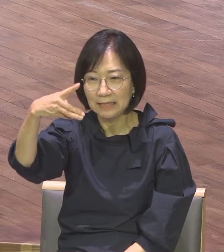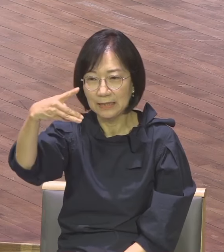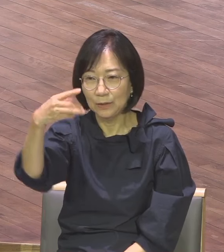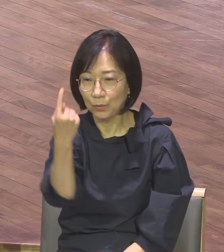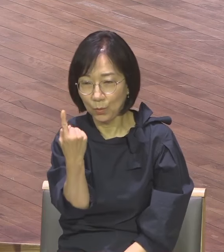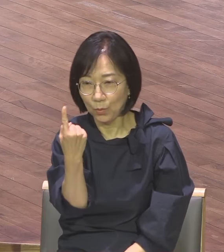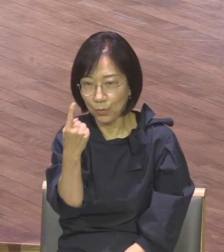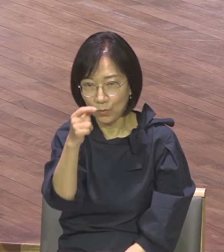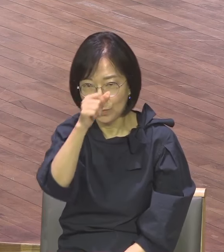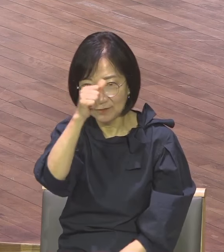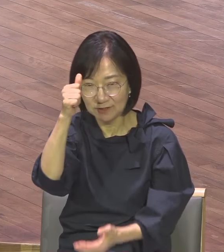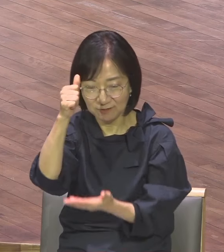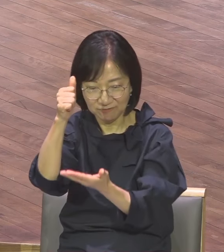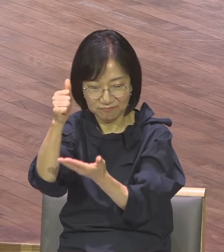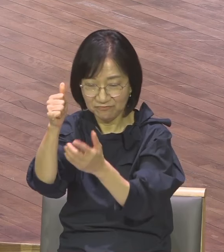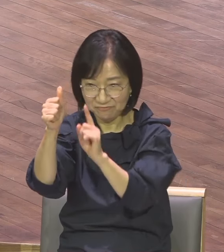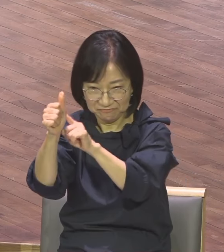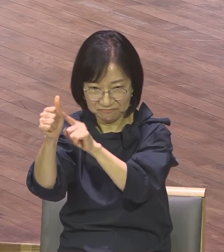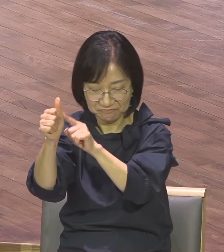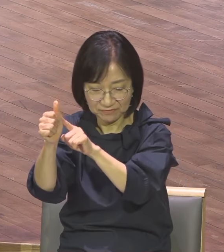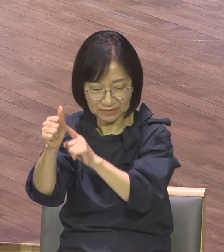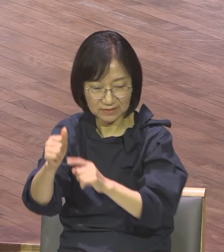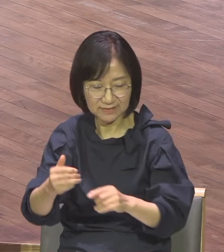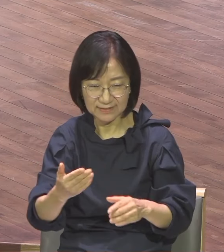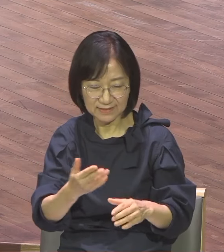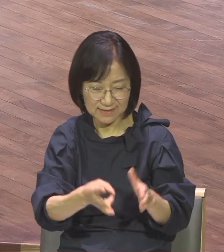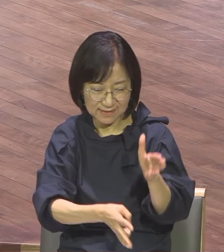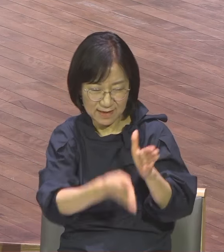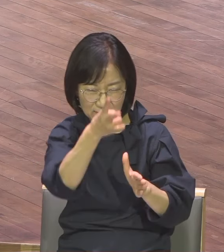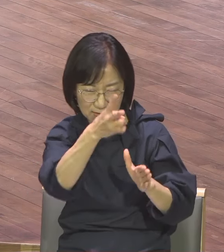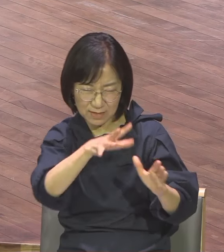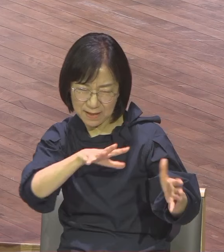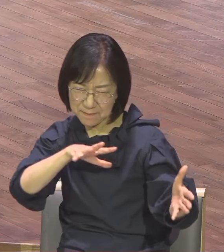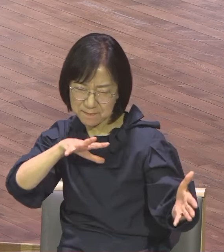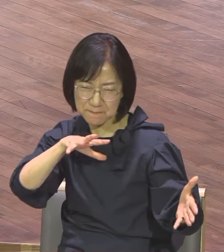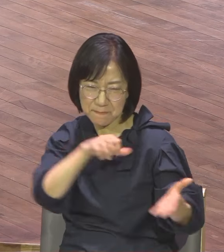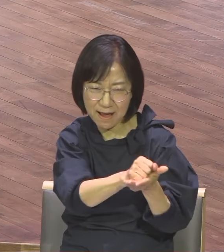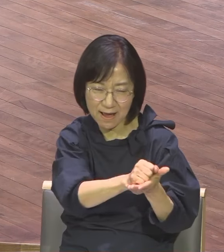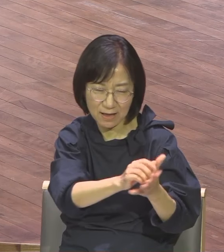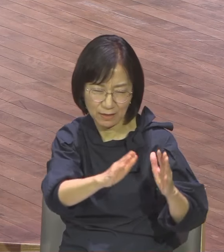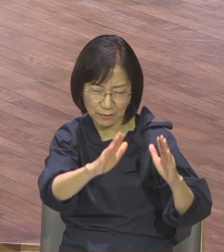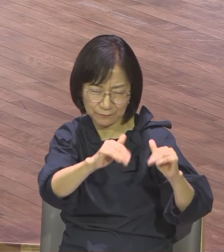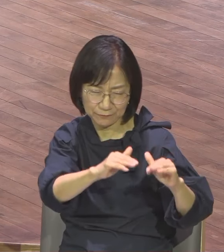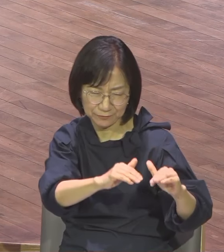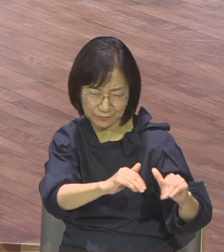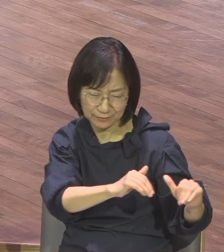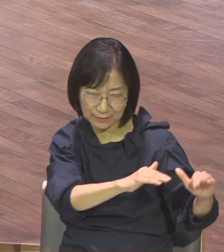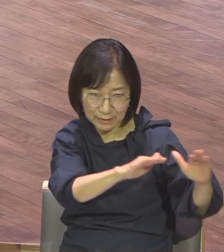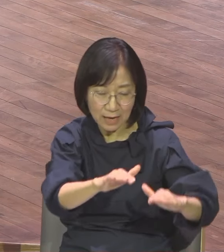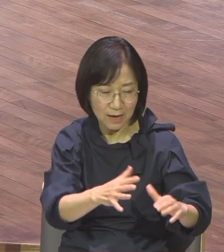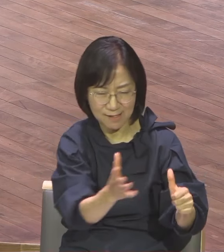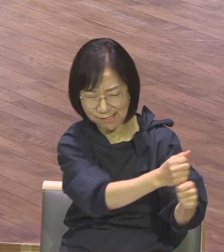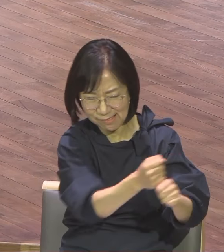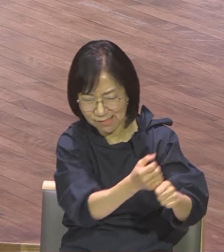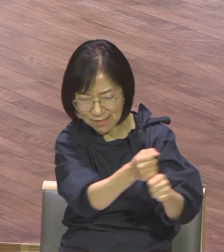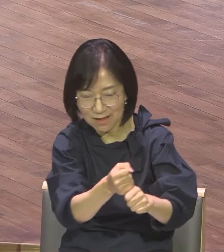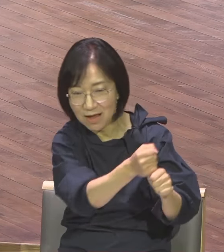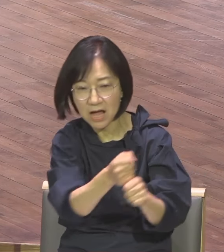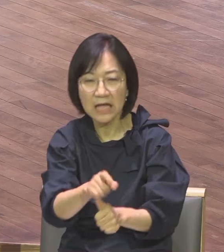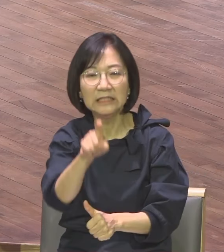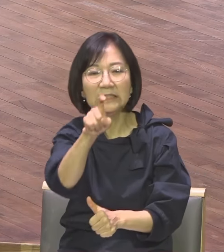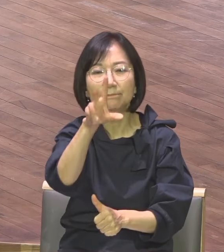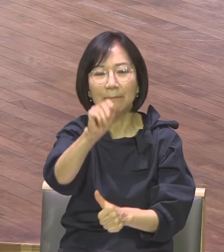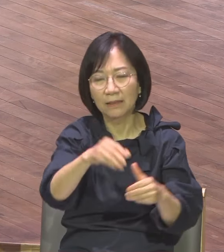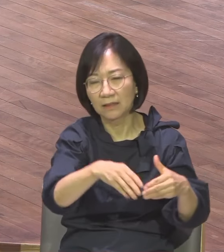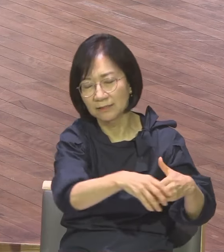70년대 그 예루살렘을 공격해가지고 예루살렘을 싹 다 박살내고 싹 다 잡아오는데 10만